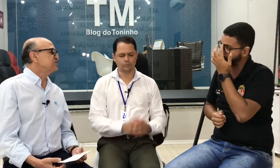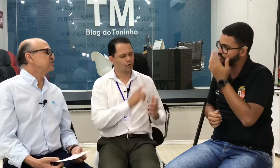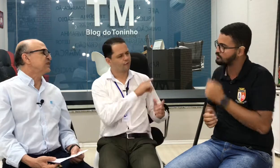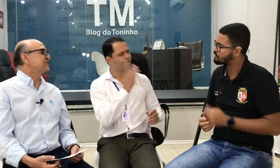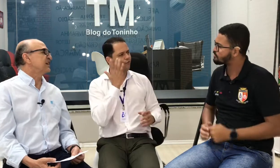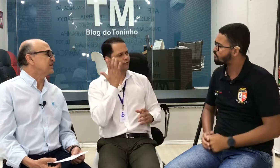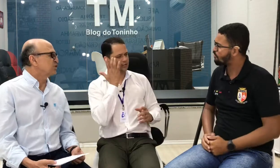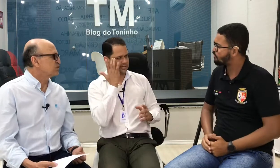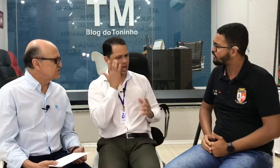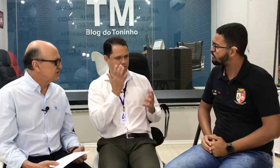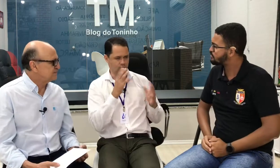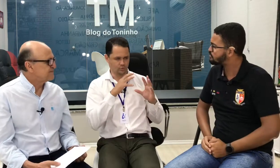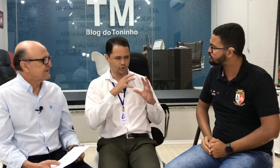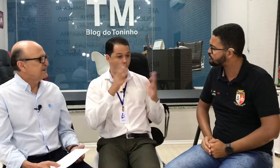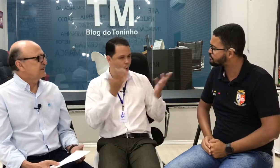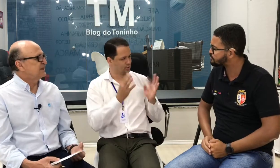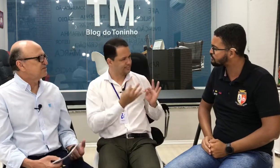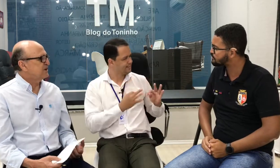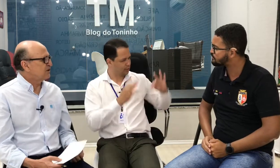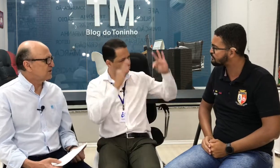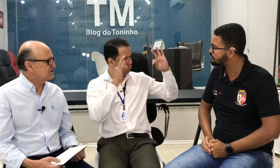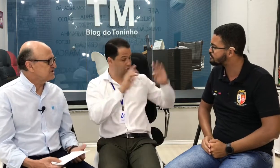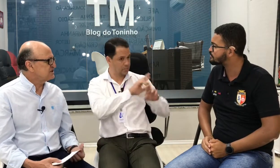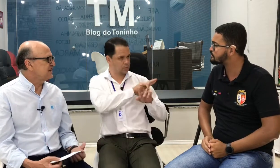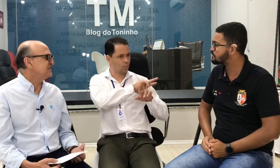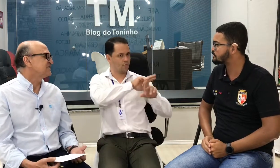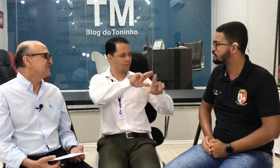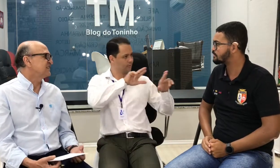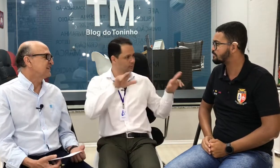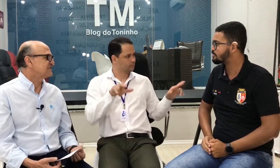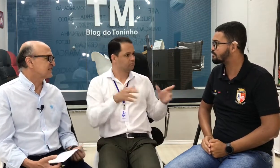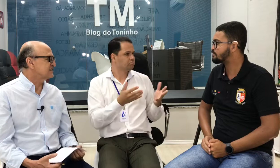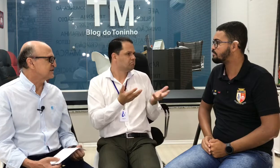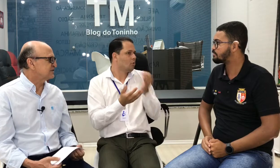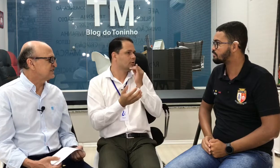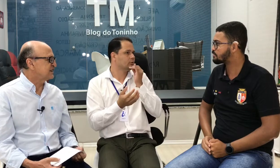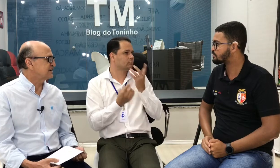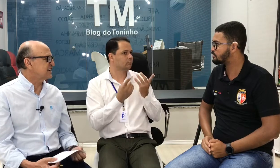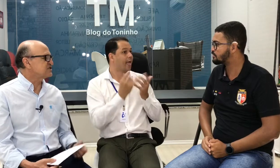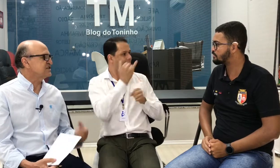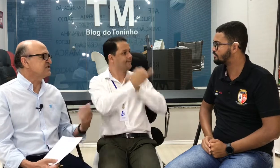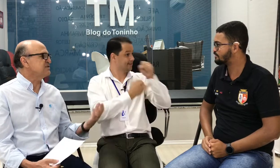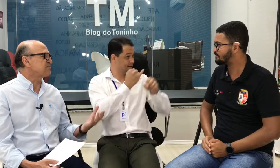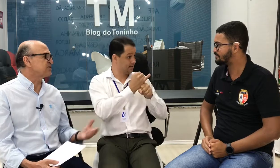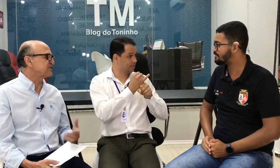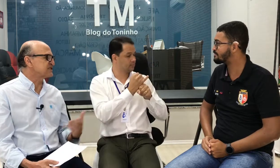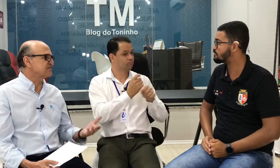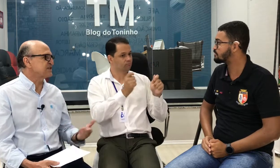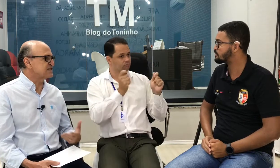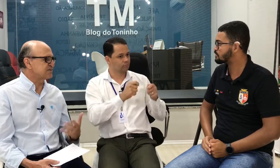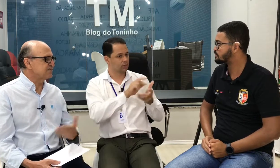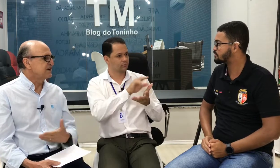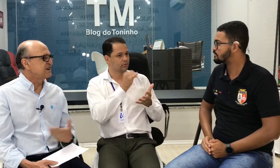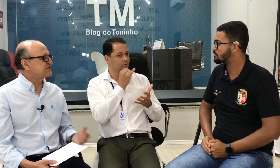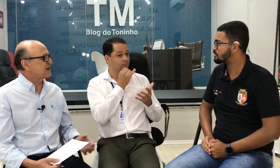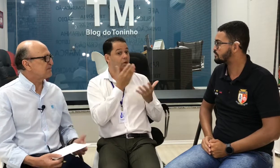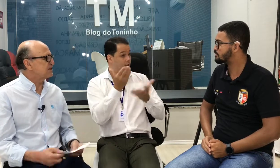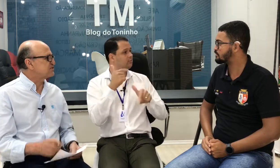da tecnologia, porque agora a gente tem esta questão da internet, que se pode fazer, por exemplo, esse trabalho do